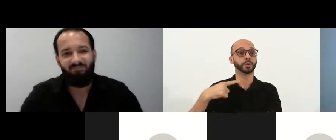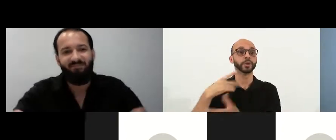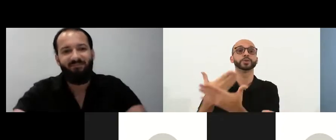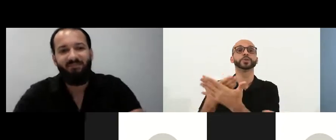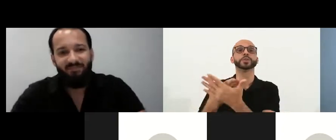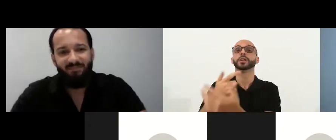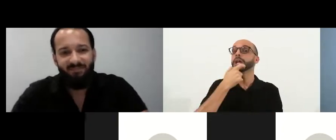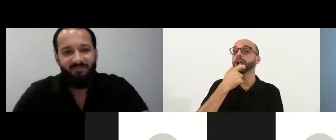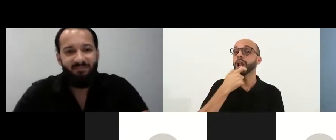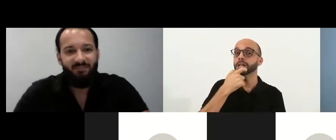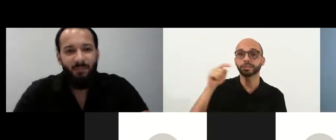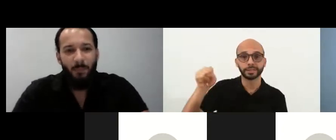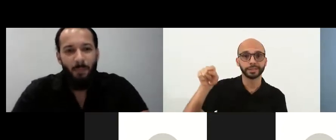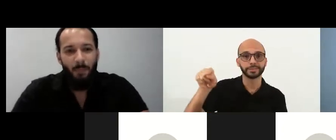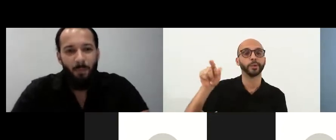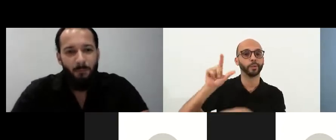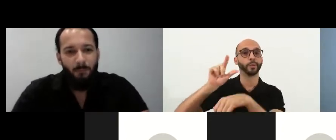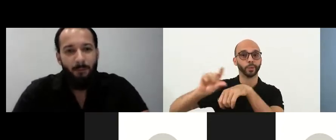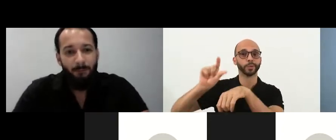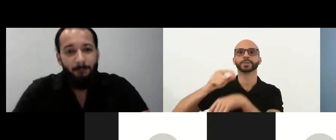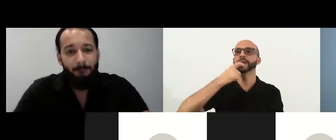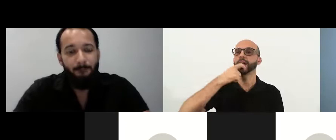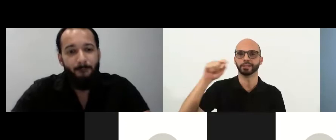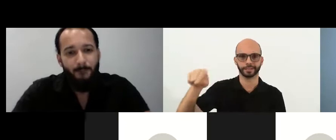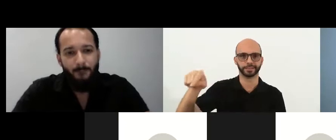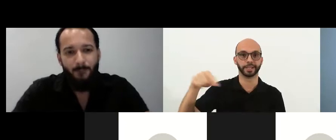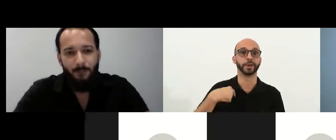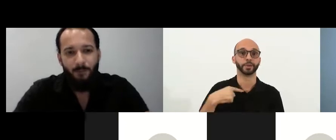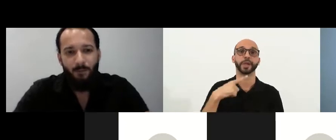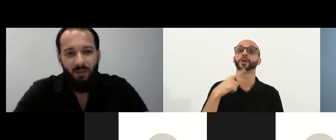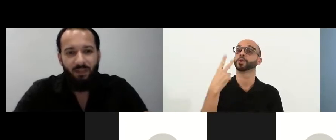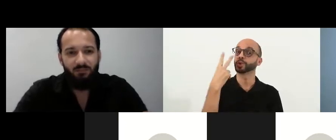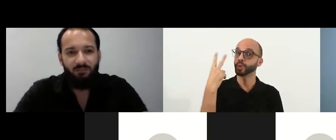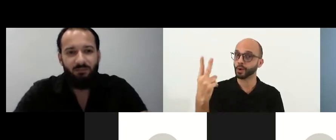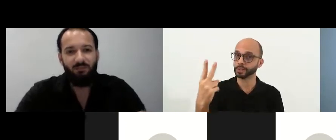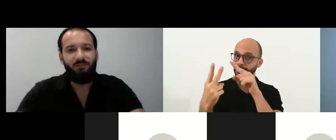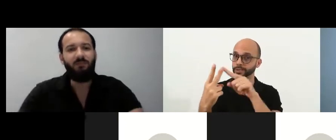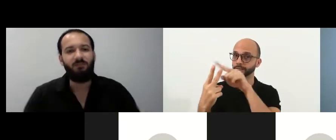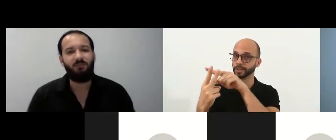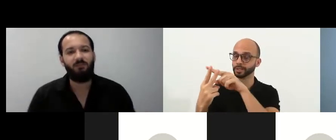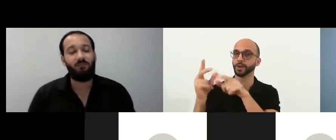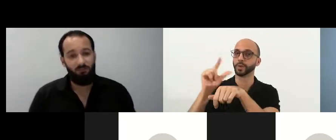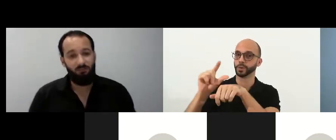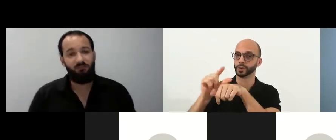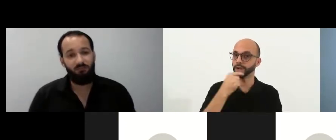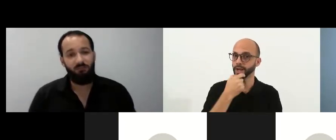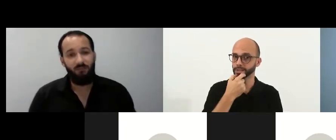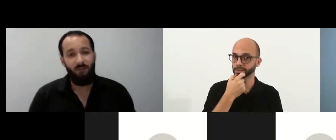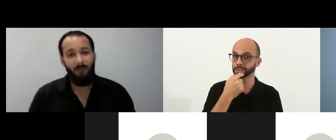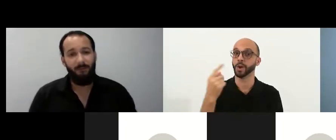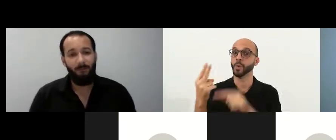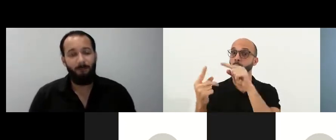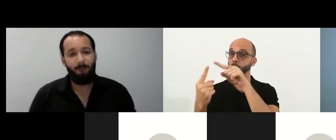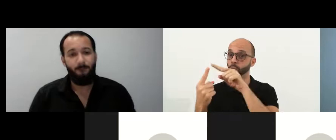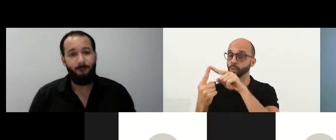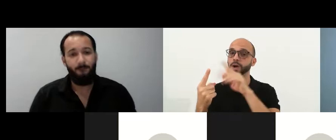Então, agora, né, com relação aos estudos de inglês, vários cursos de idiomas, eu tenho